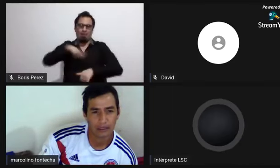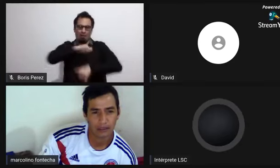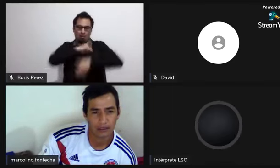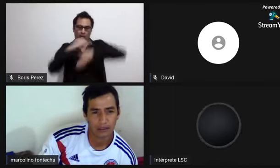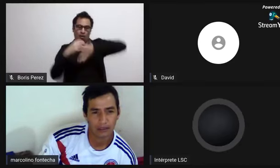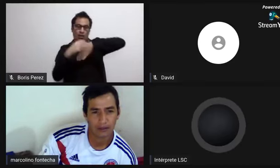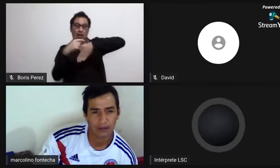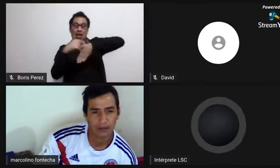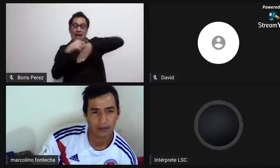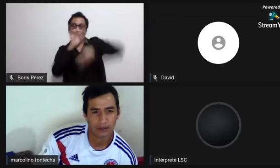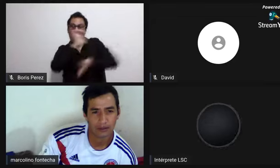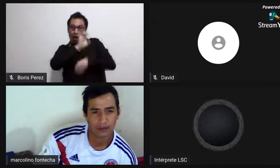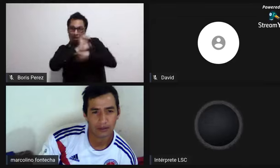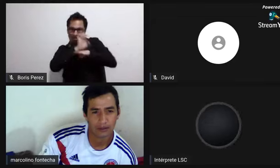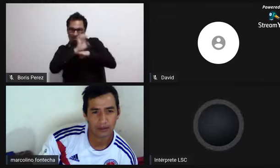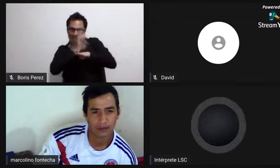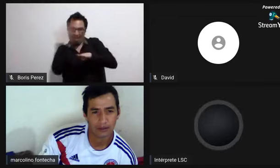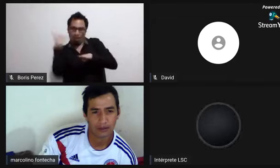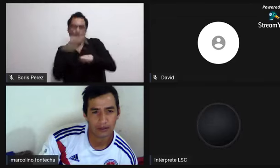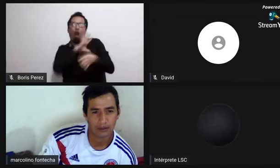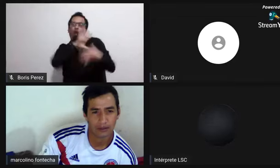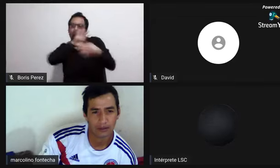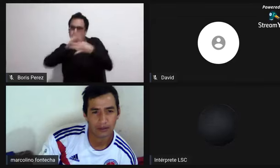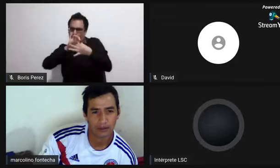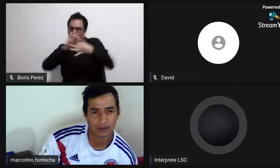territorio uno solo, ¿sí? Unificado.